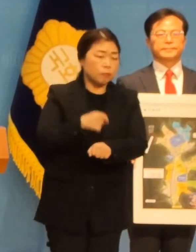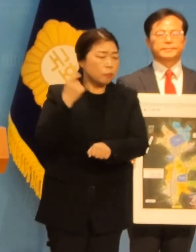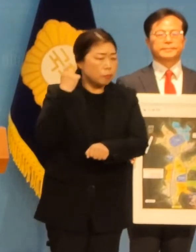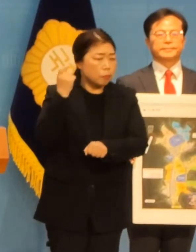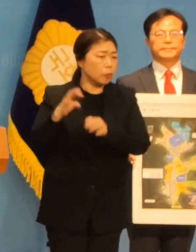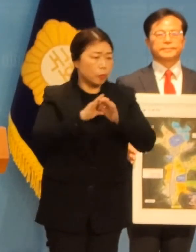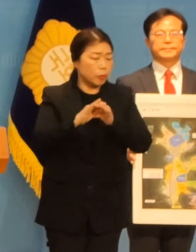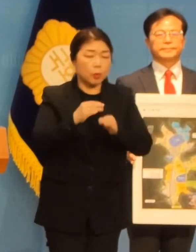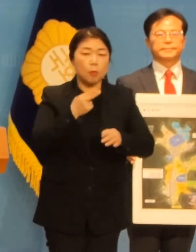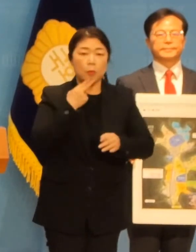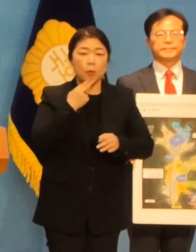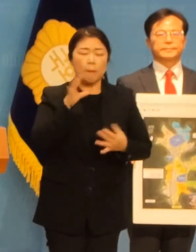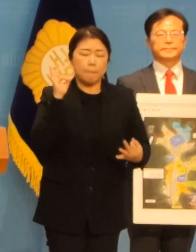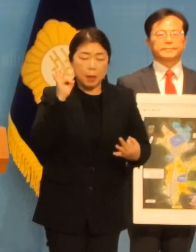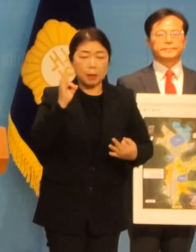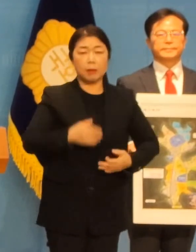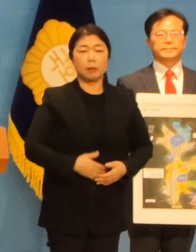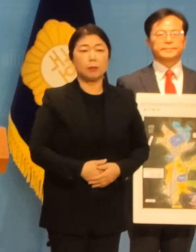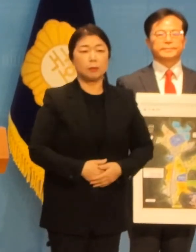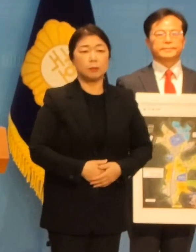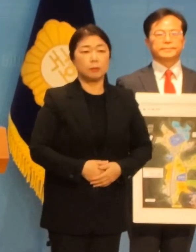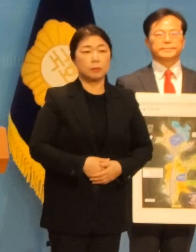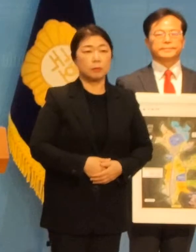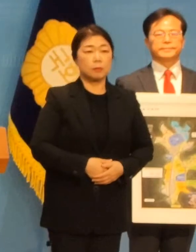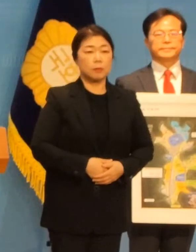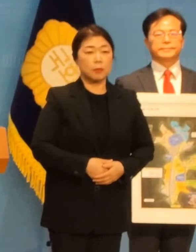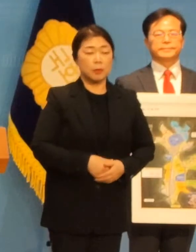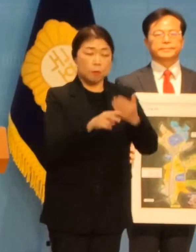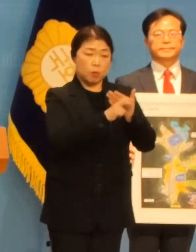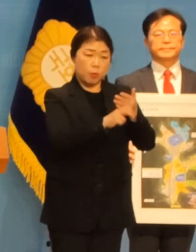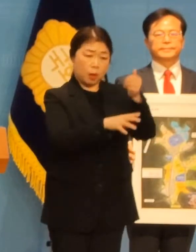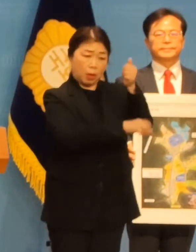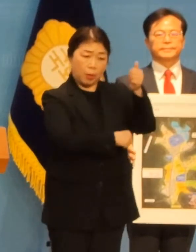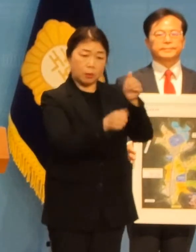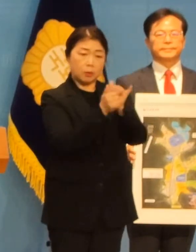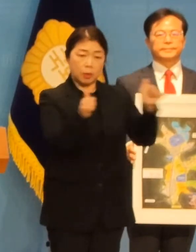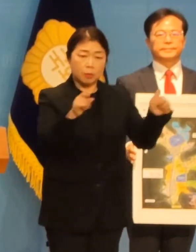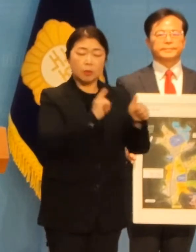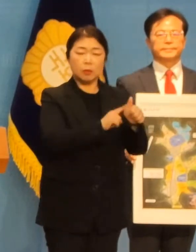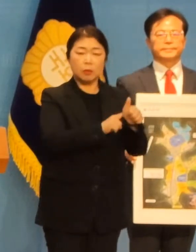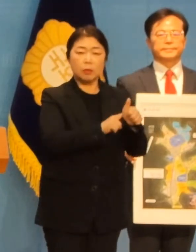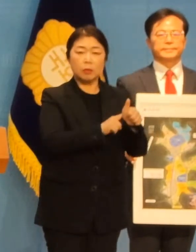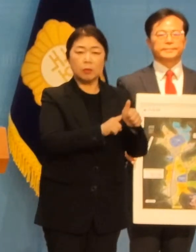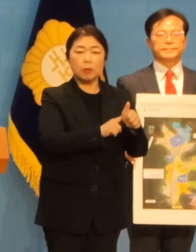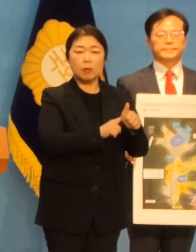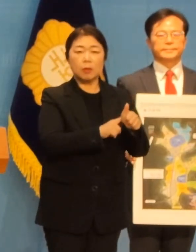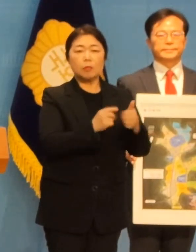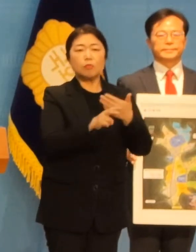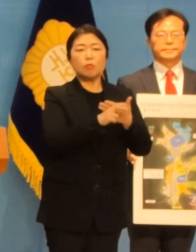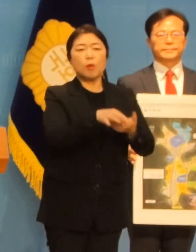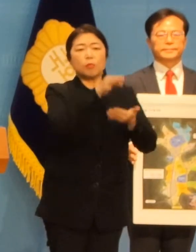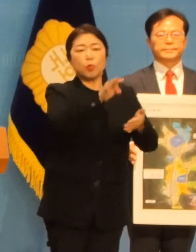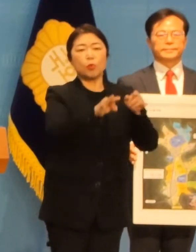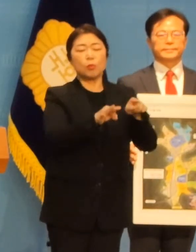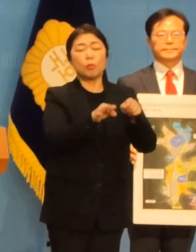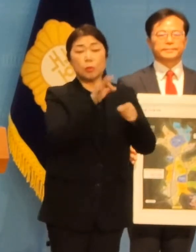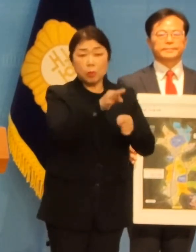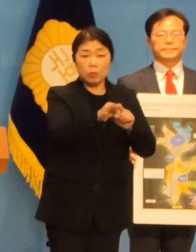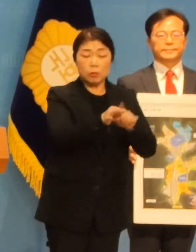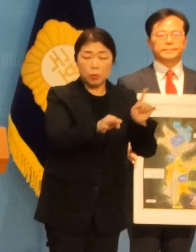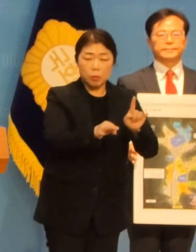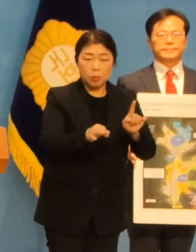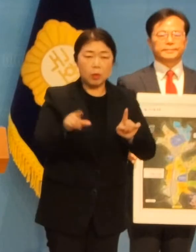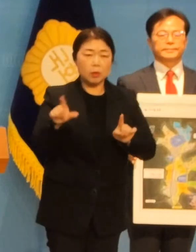감감무소식입니다. 대장동 범죄자들의 손에 들어간 돈은 이 나라 청년과 서민의 삶에서 빠져나간